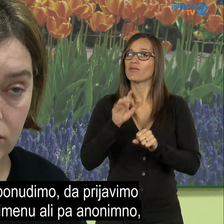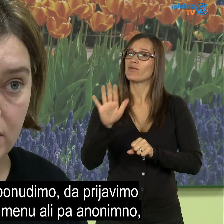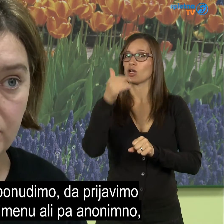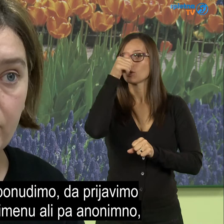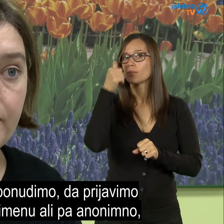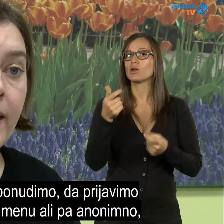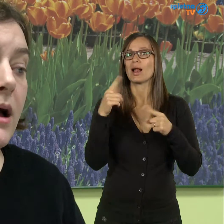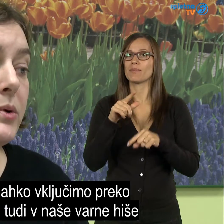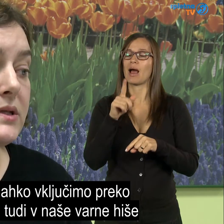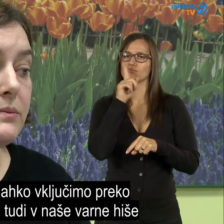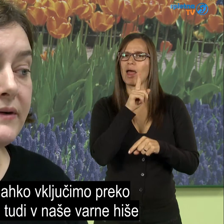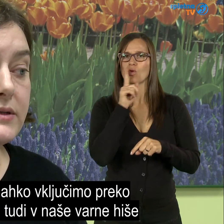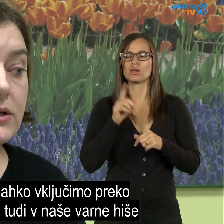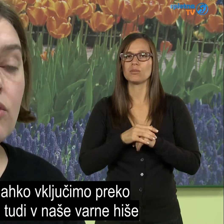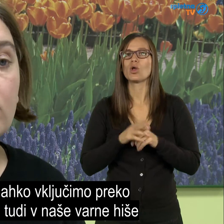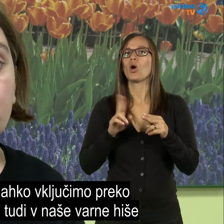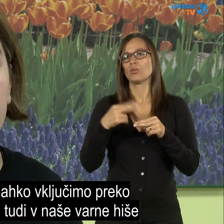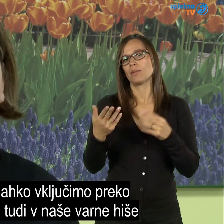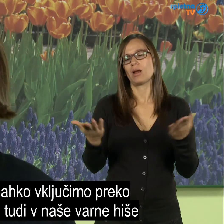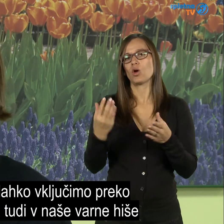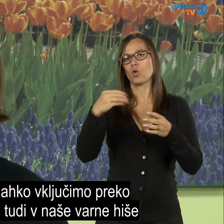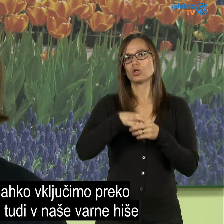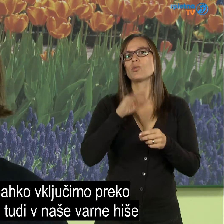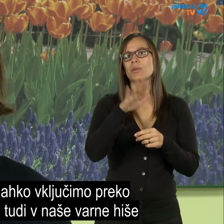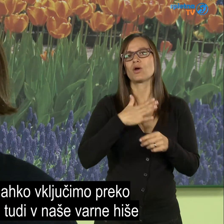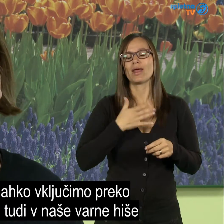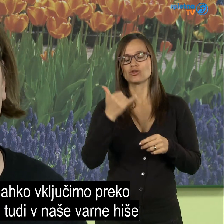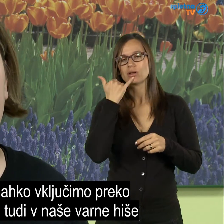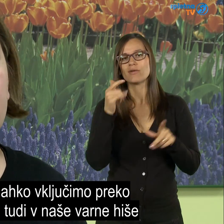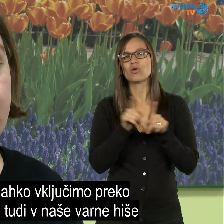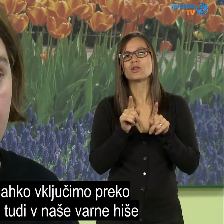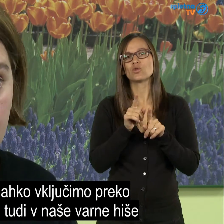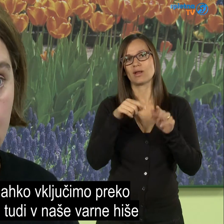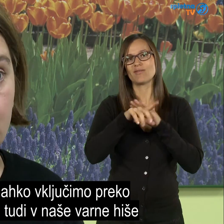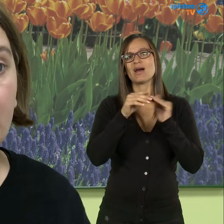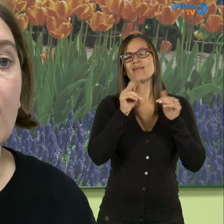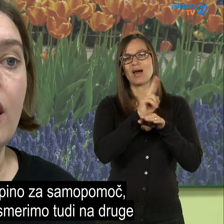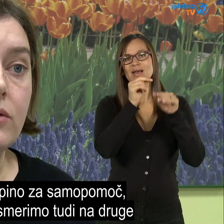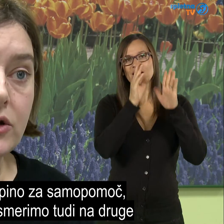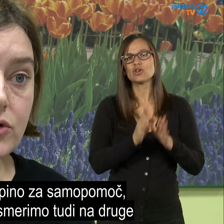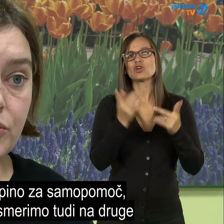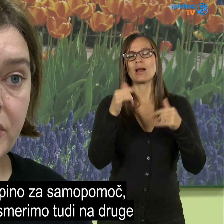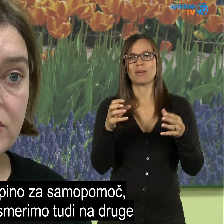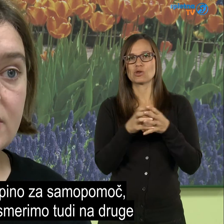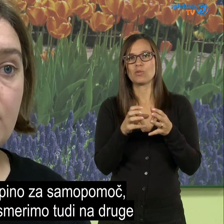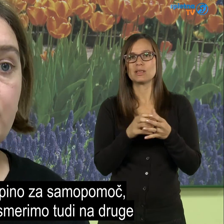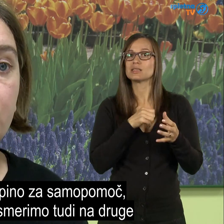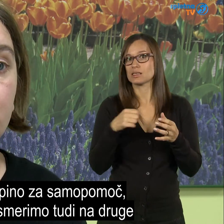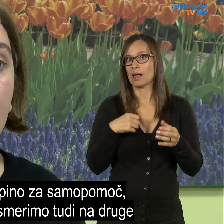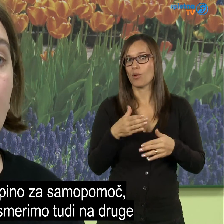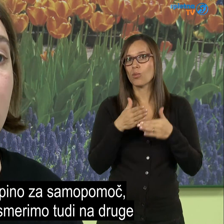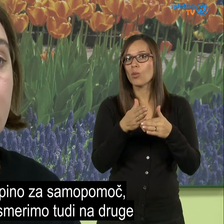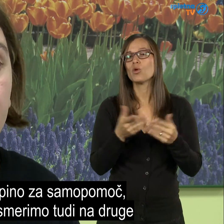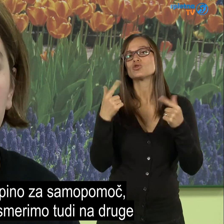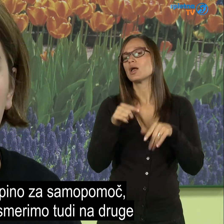pa anonimno. Potem pa vas lahko vključimo preko našega telefona tudi v naše varne hiše ali v našo skupino za